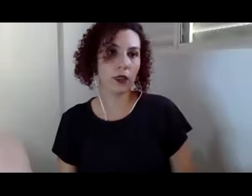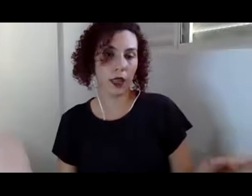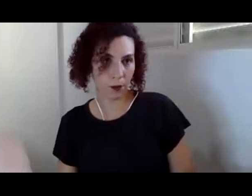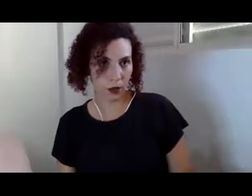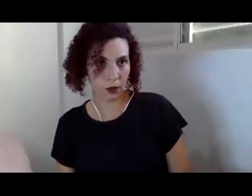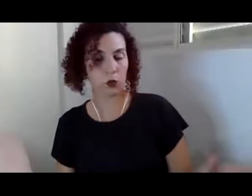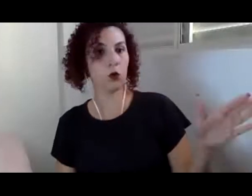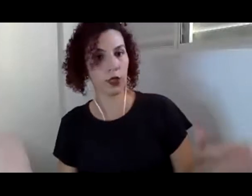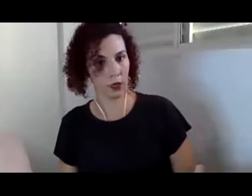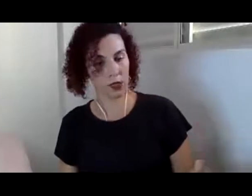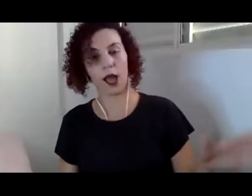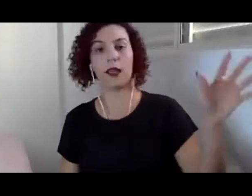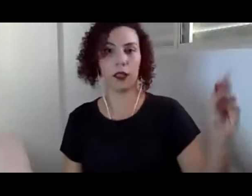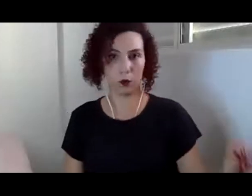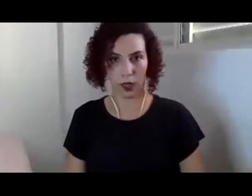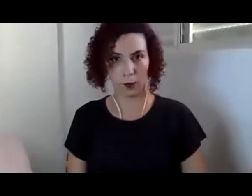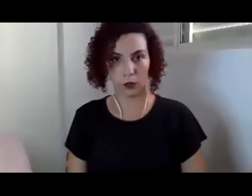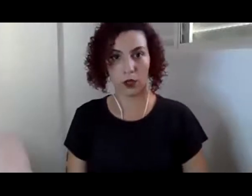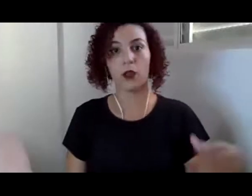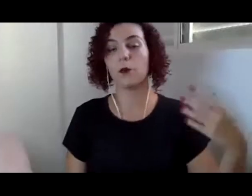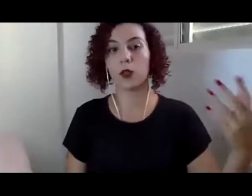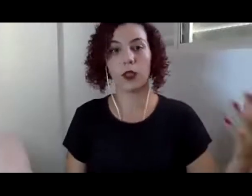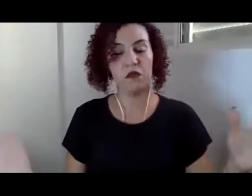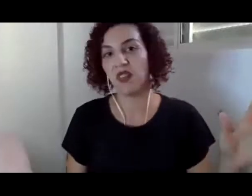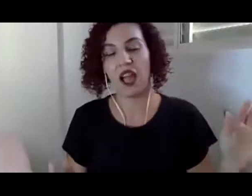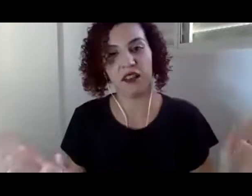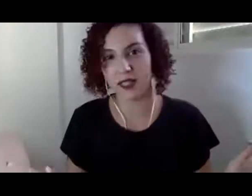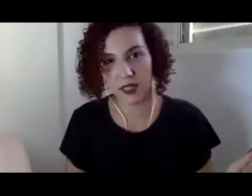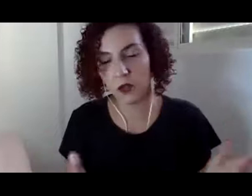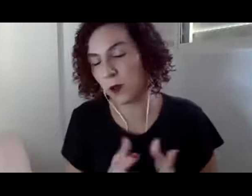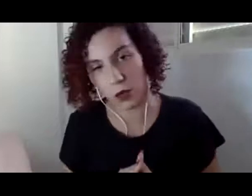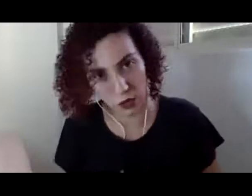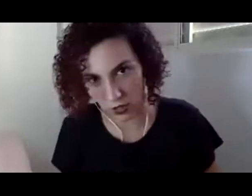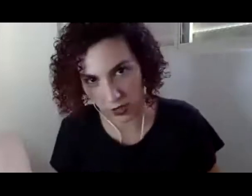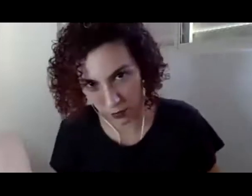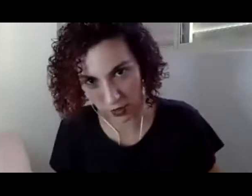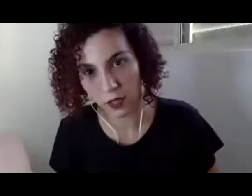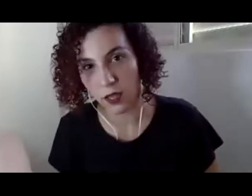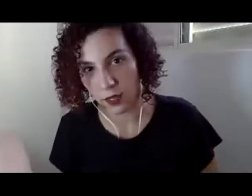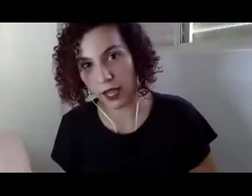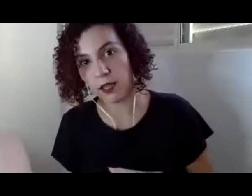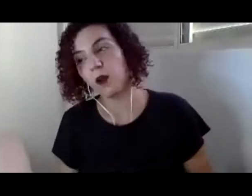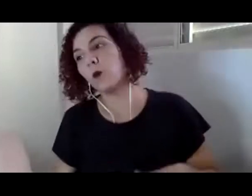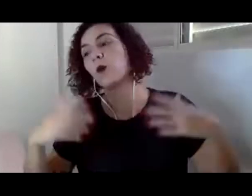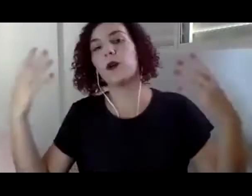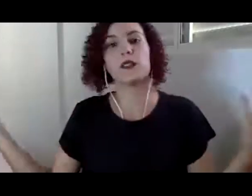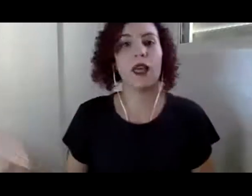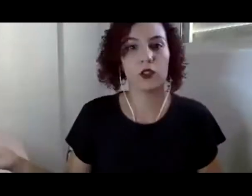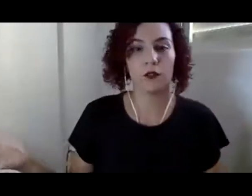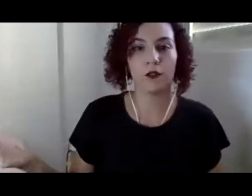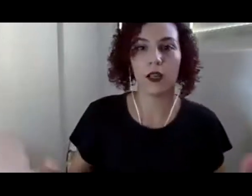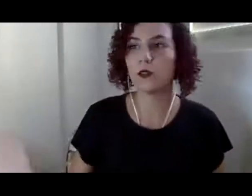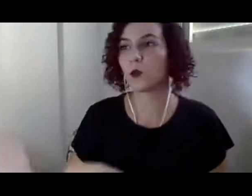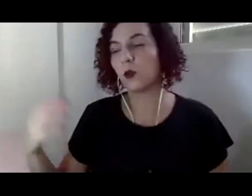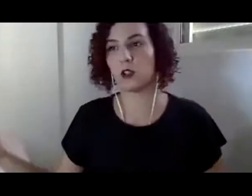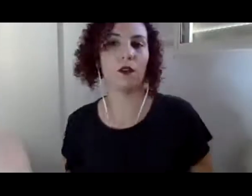do tema surdez, aí tem um intérprete, porque a vacina não é importante eles saberem, né? O que o presidente